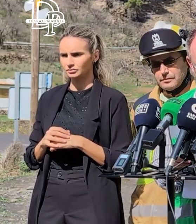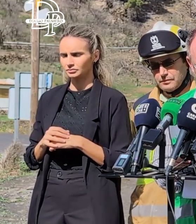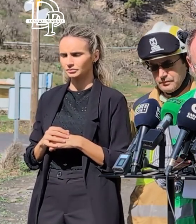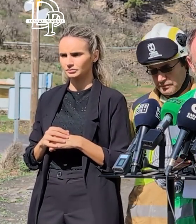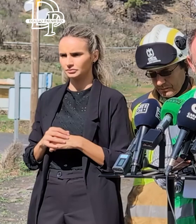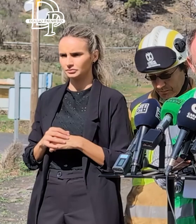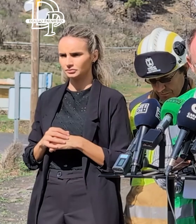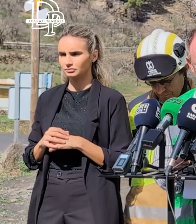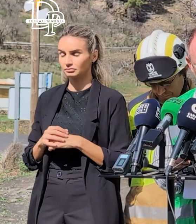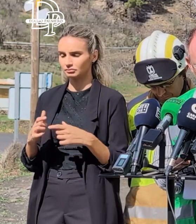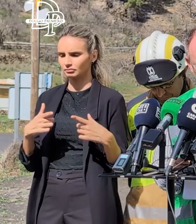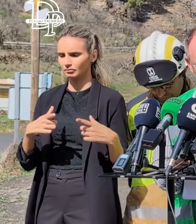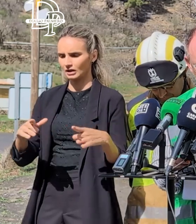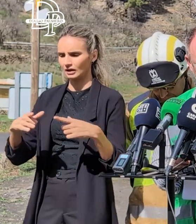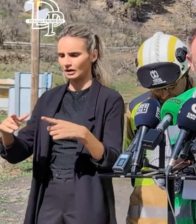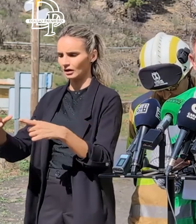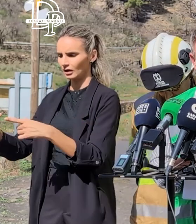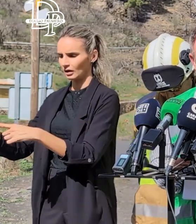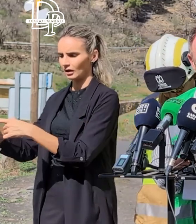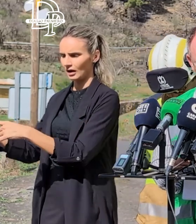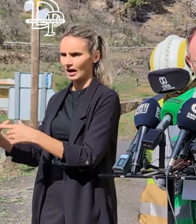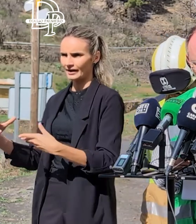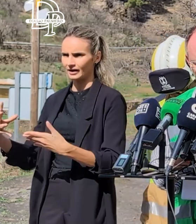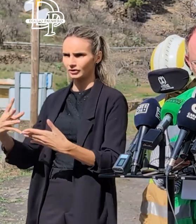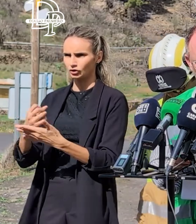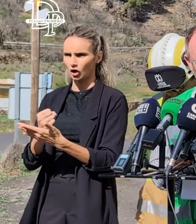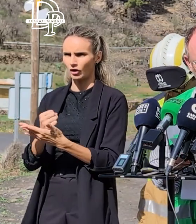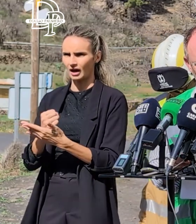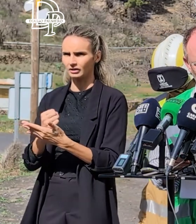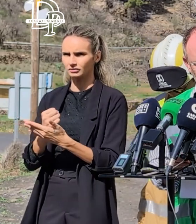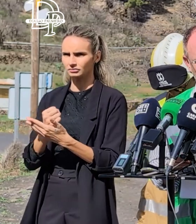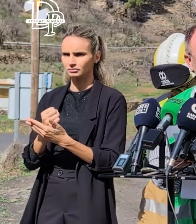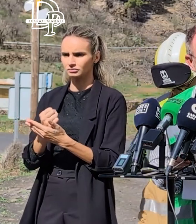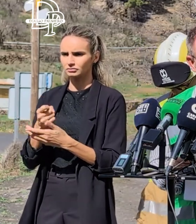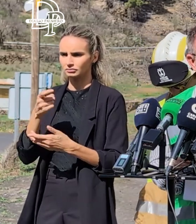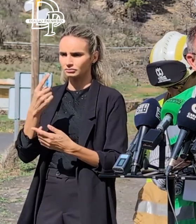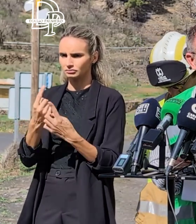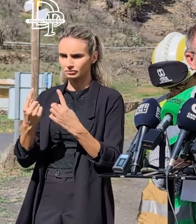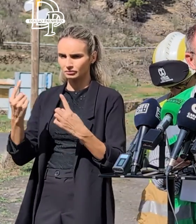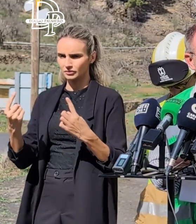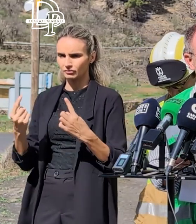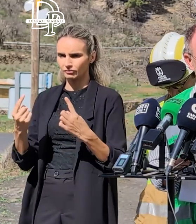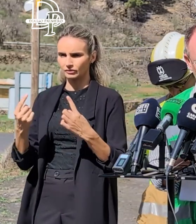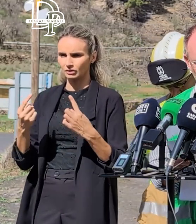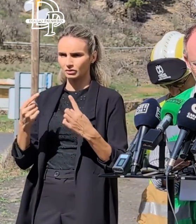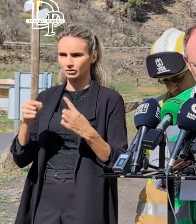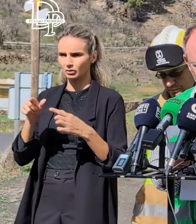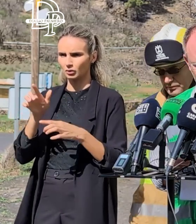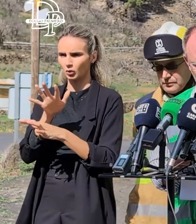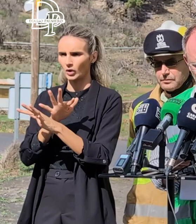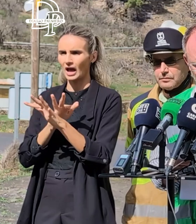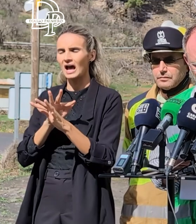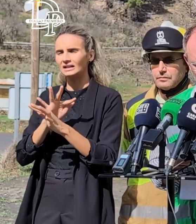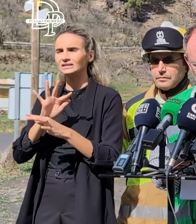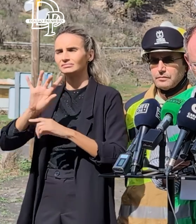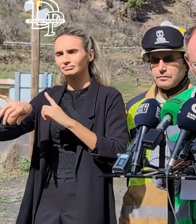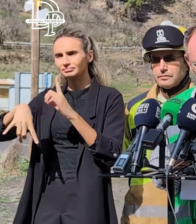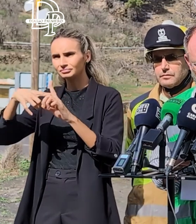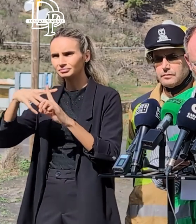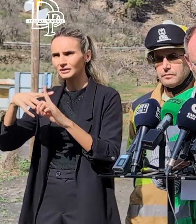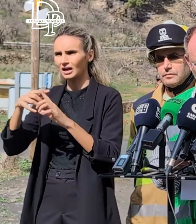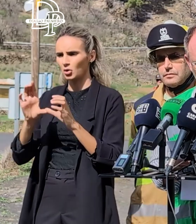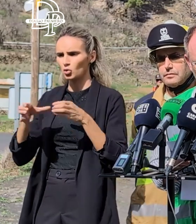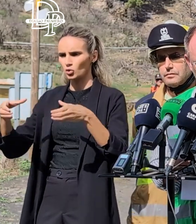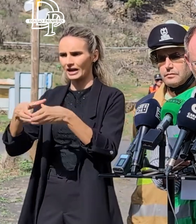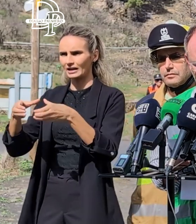de todas las áreas, partes que estuvieron en principio, más un retén de la ABRIF.